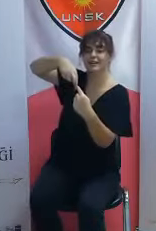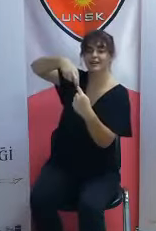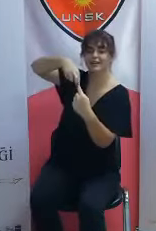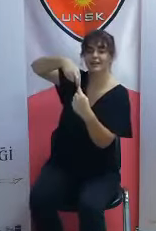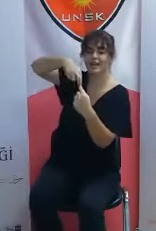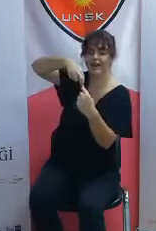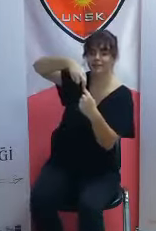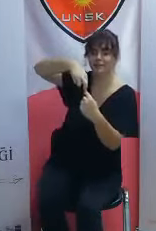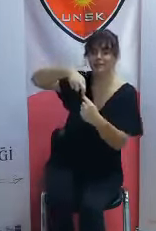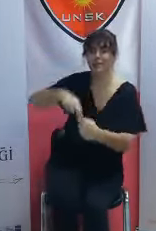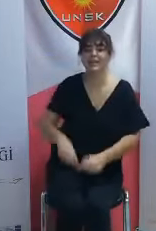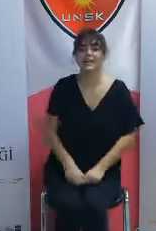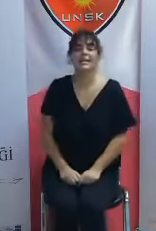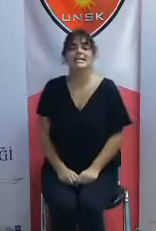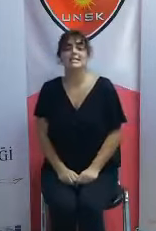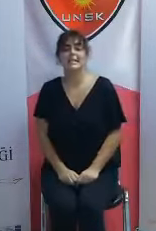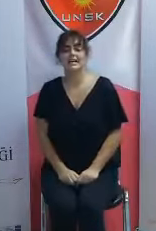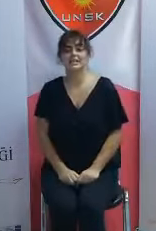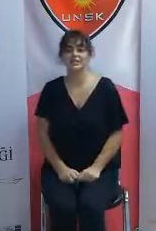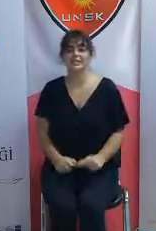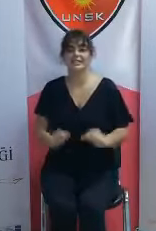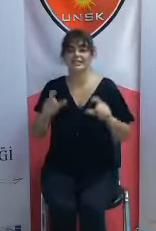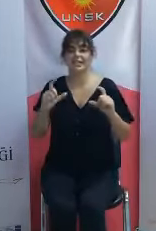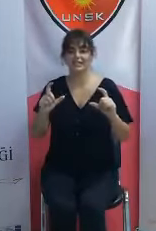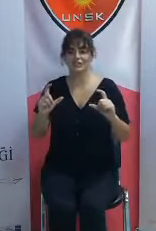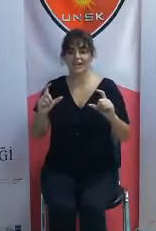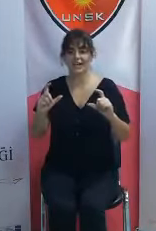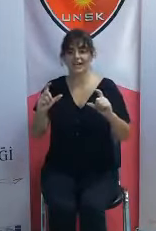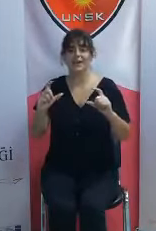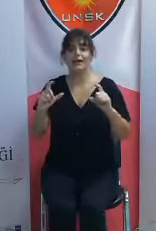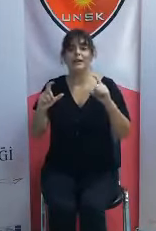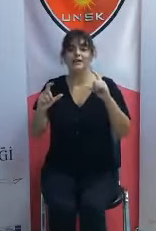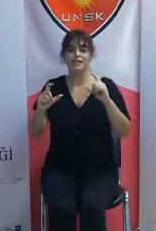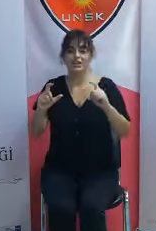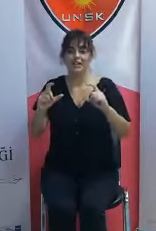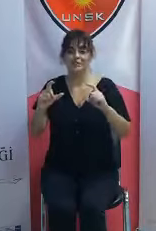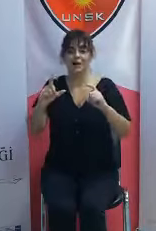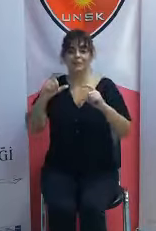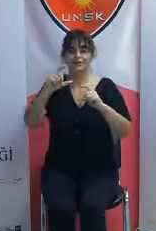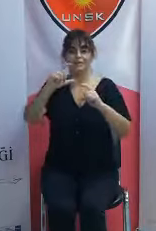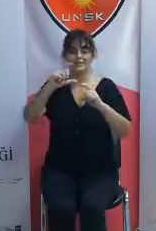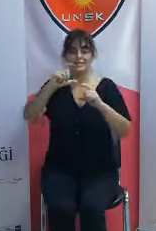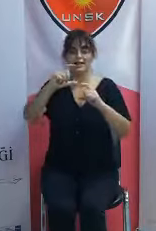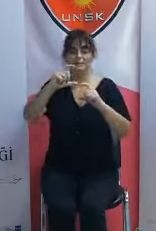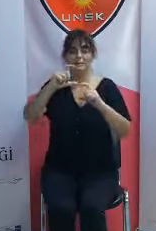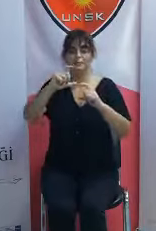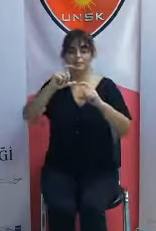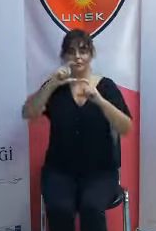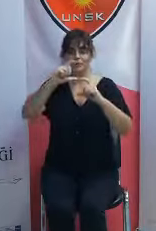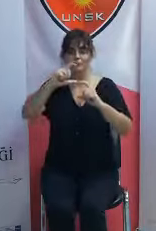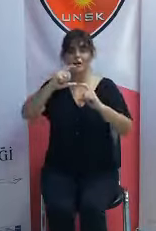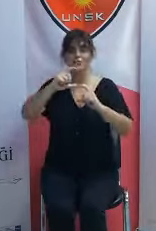R. S için iki tane C. İşaret parmağımızda baş